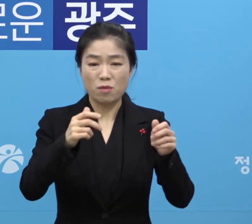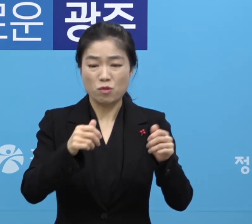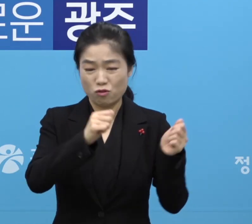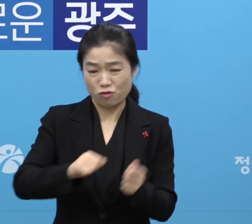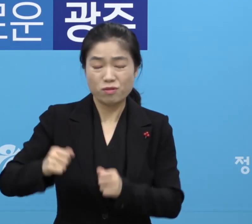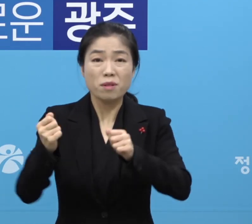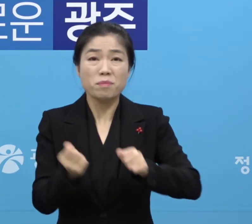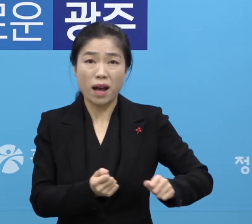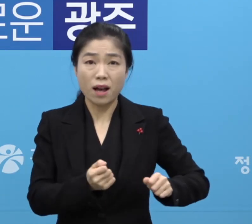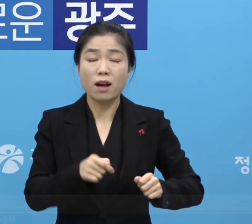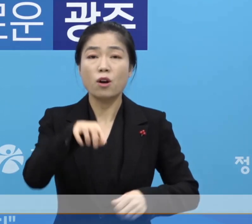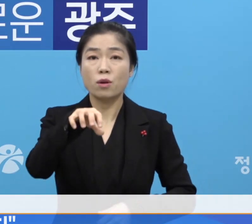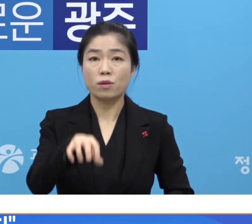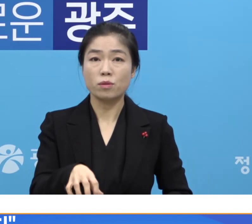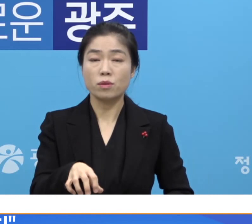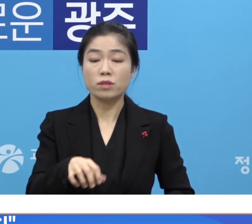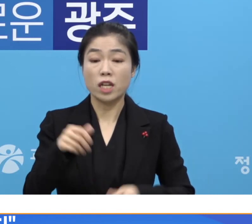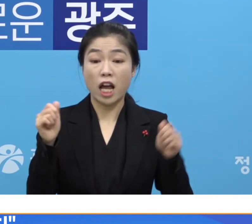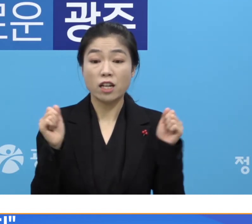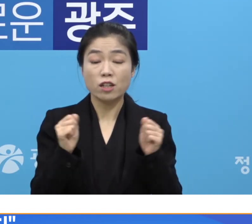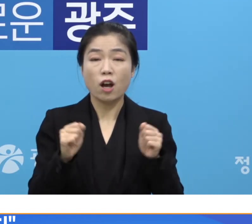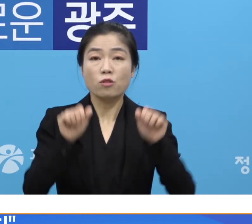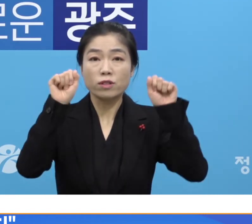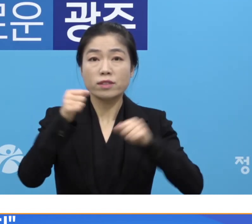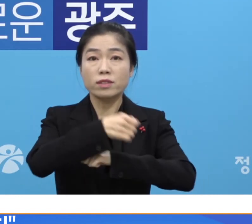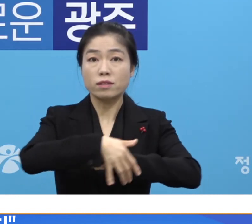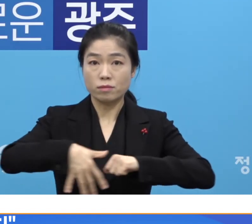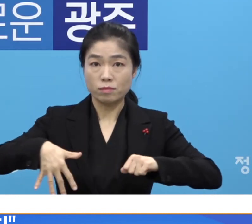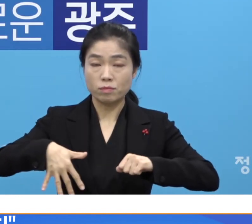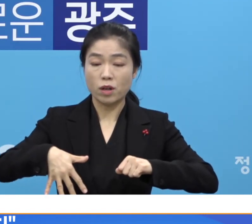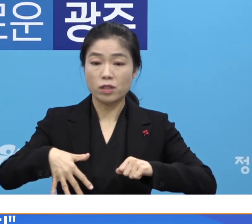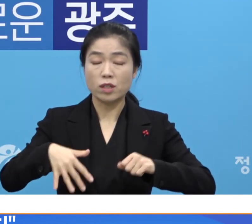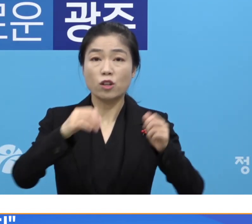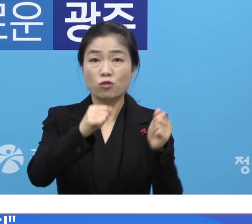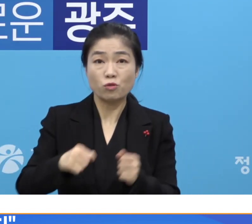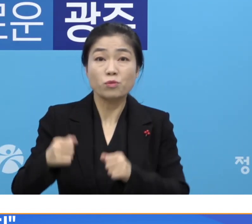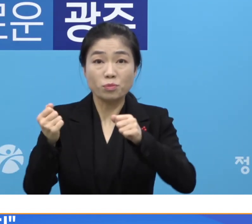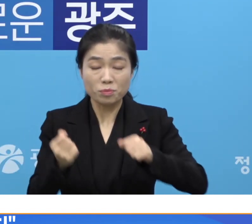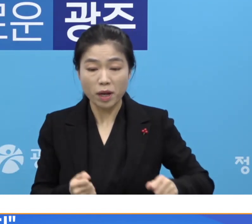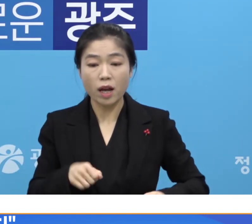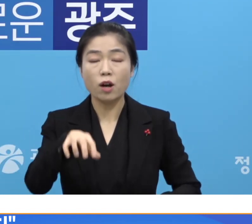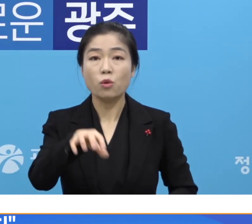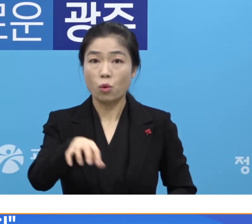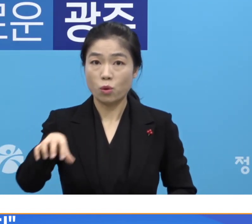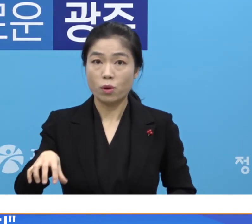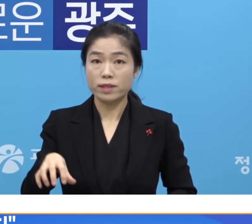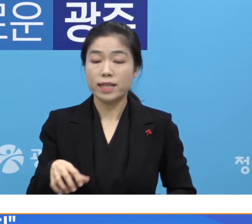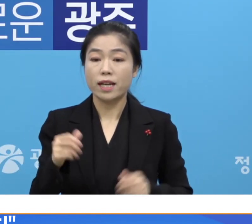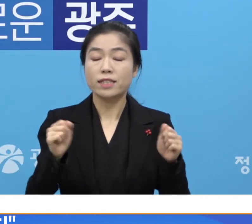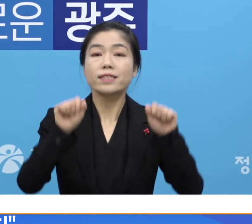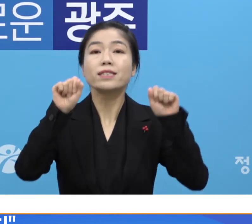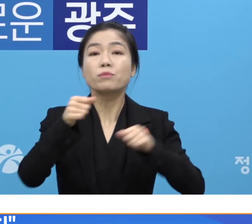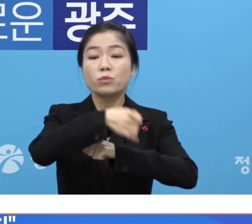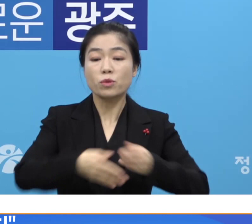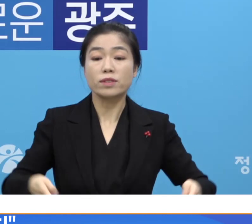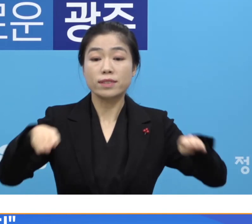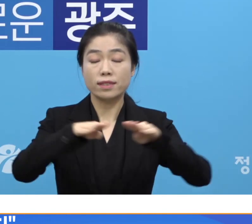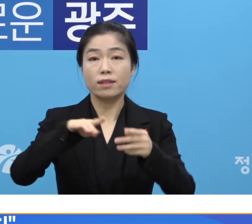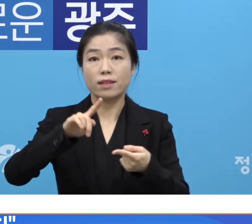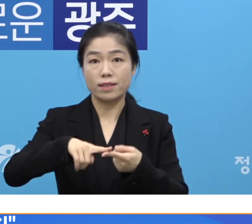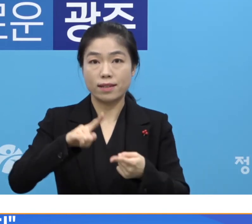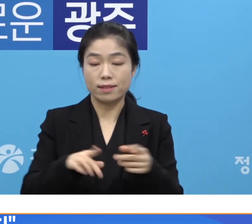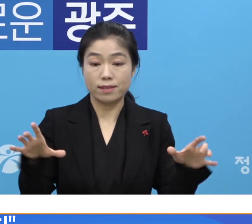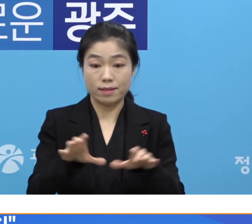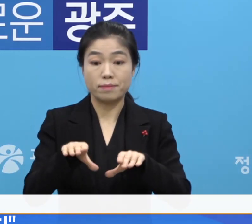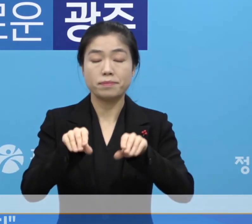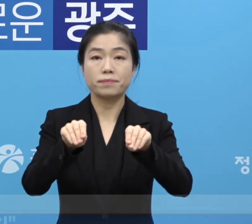눈썰매장과 스케이트장은 겨울 스포츠, 눈썰매장과 스케이트장 등 겨울 스포츠 시설에 대해서도